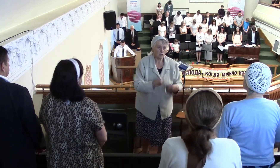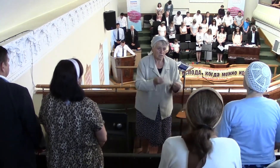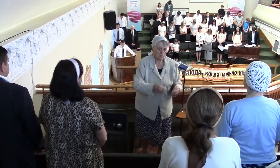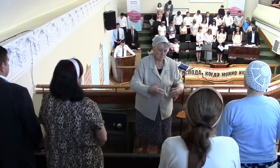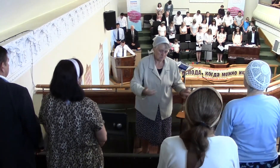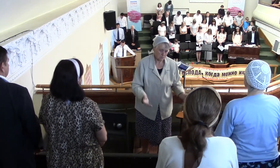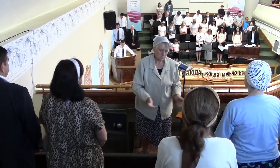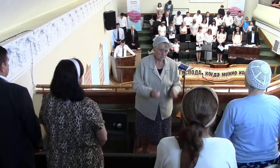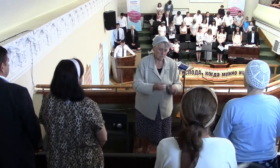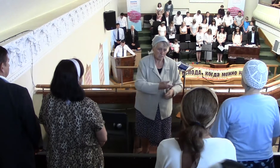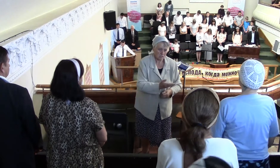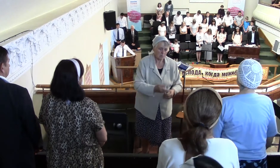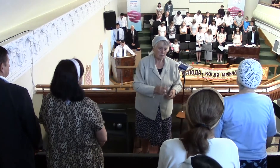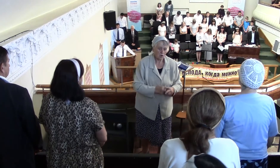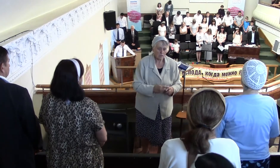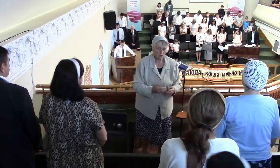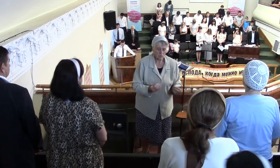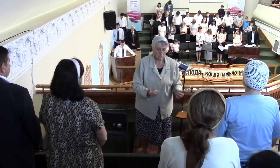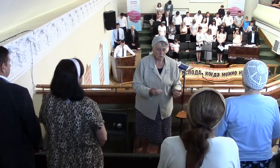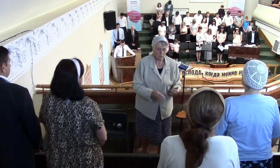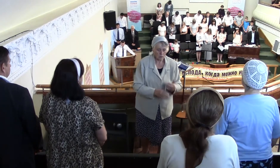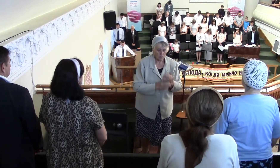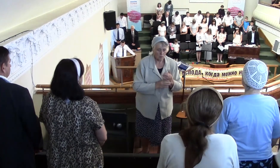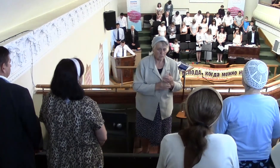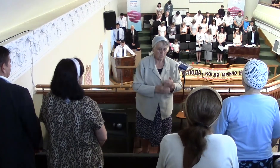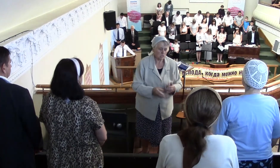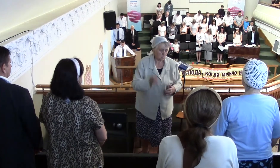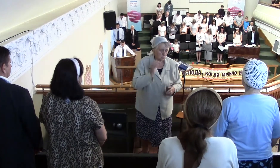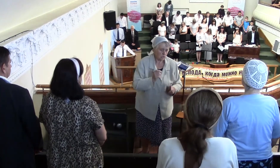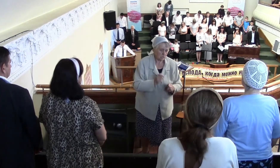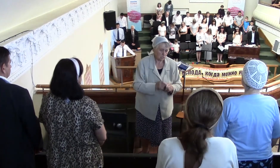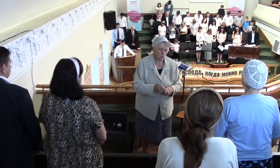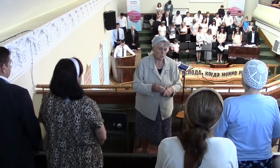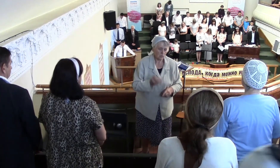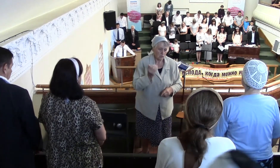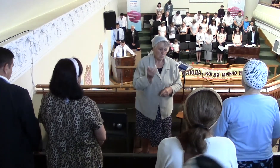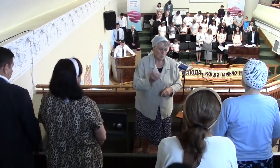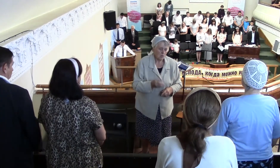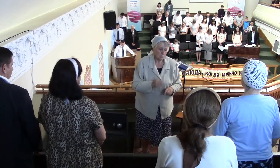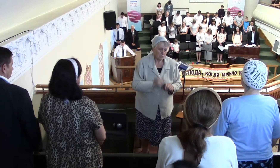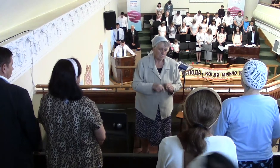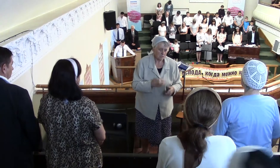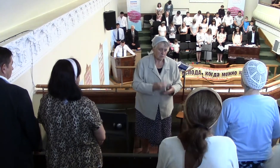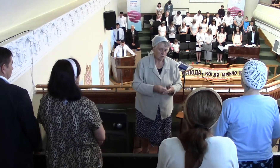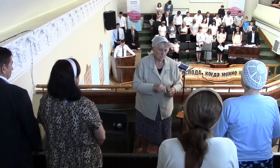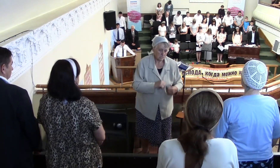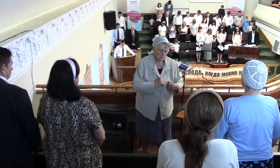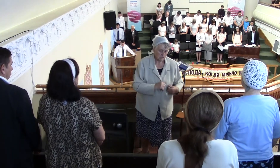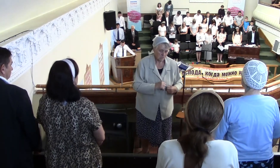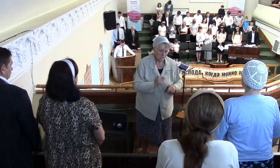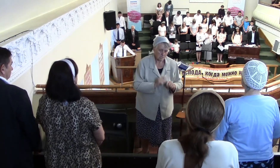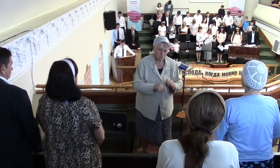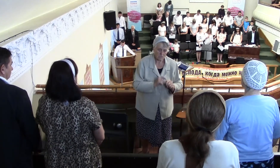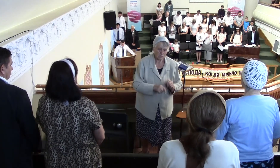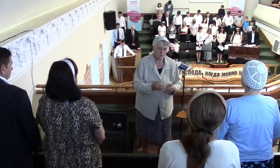Спасителя. Поэтому сегодня помоги на этом служении, слушая Слово, проверять, Господи, свои сердца, Боже, испытывать, в